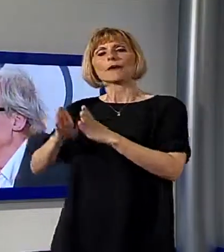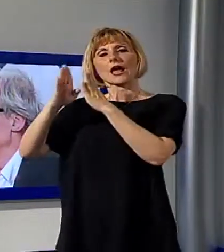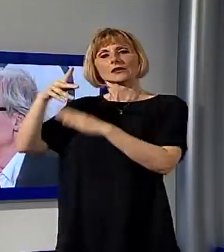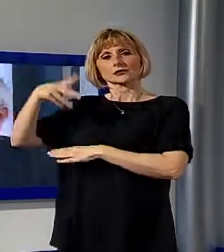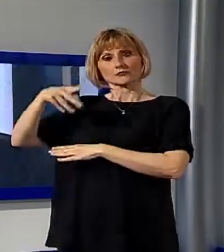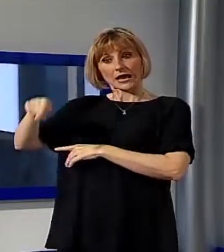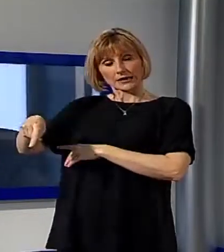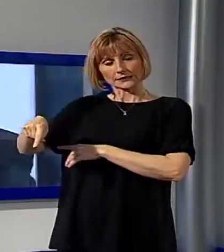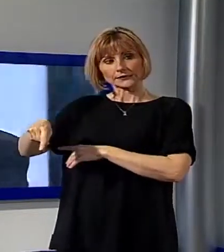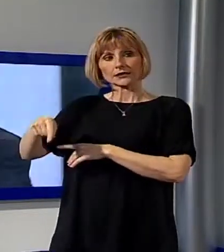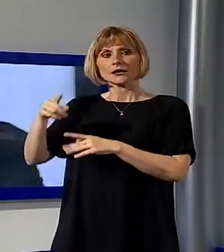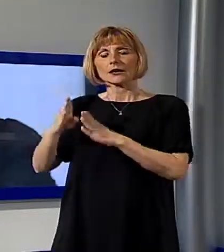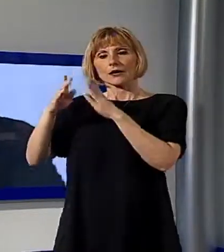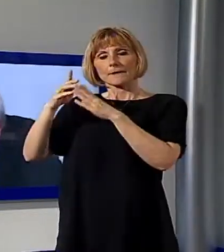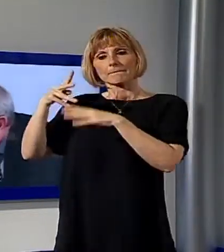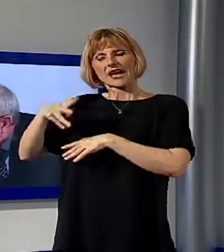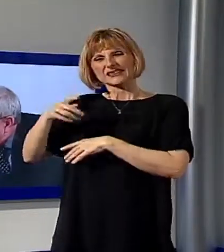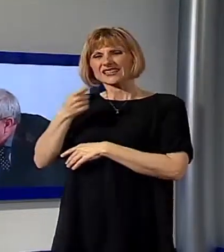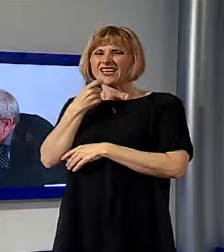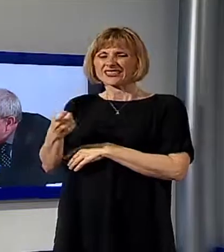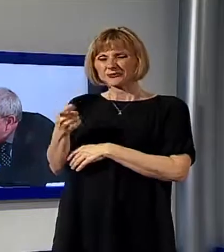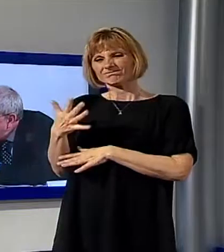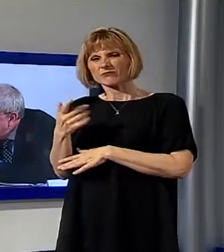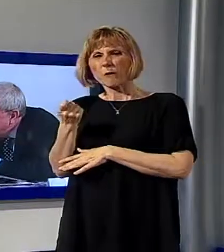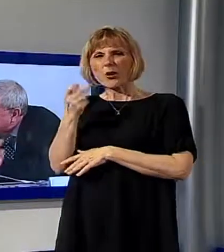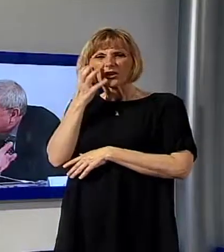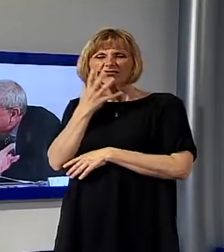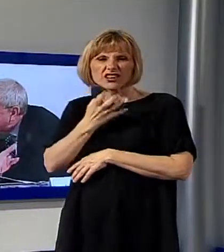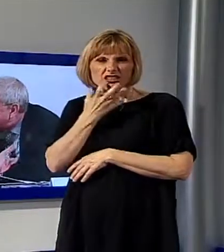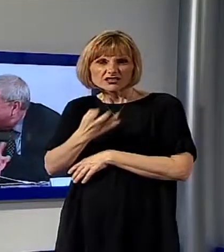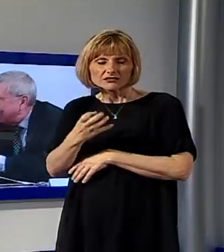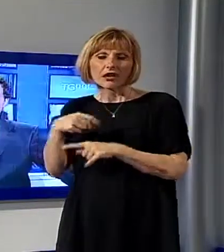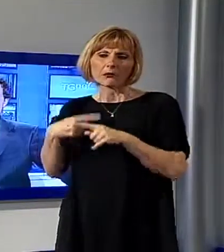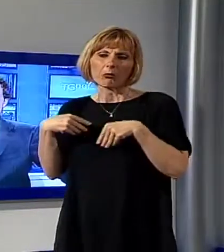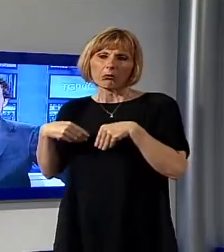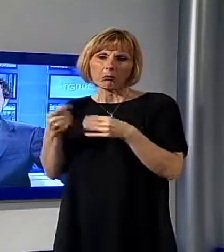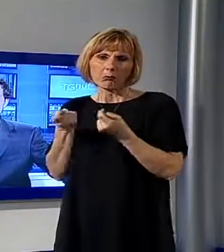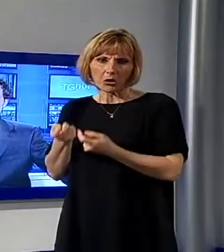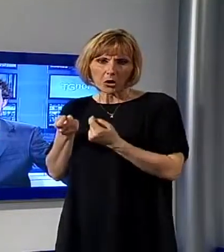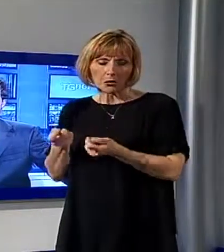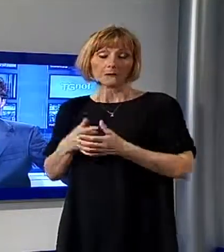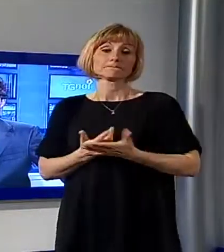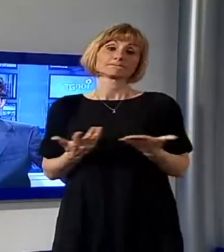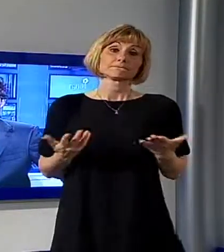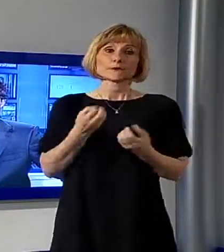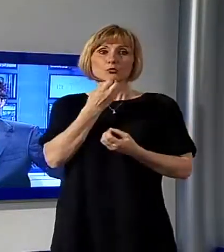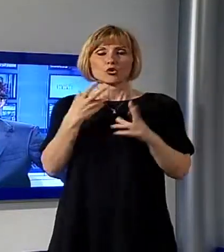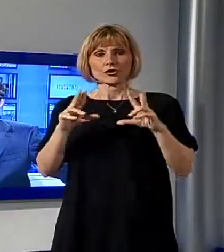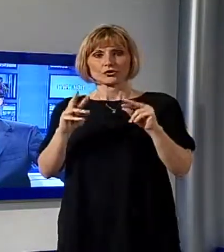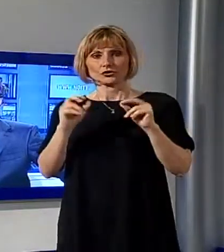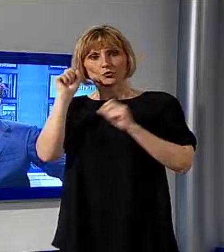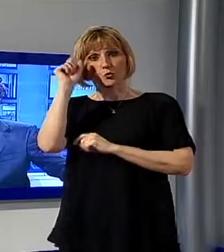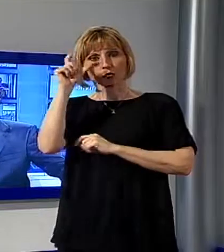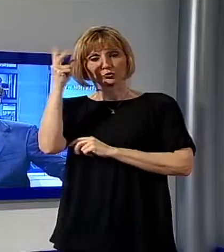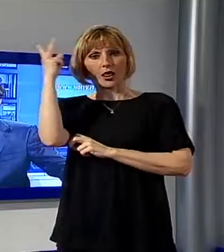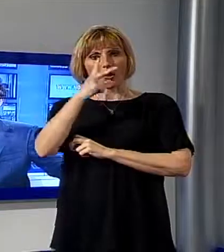che Sgarbi ha definito un po' triste e poco frequentato. Quindi insomma buone notizie per la cultura lucchese, che